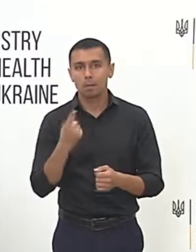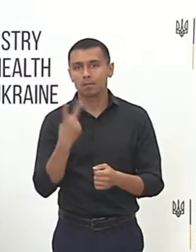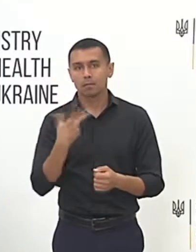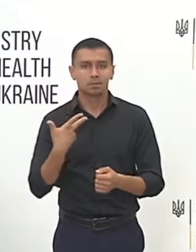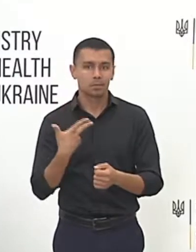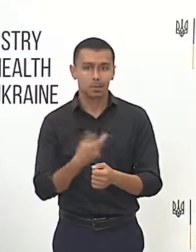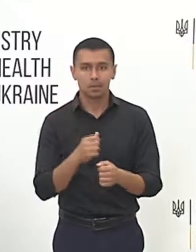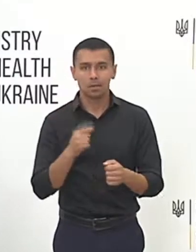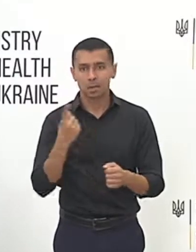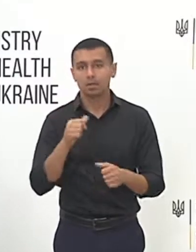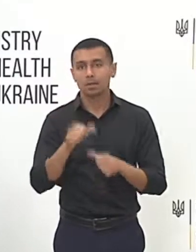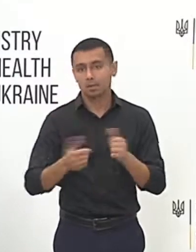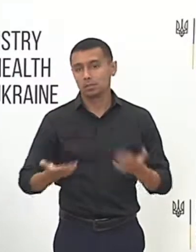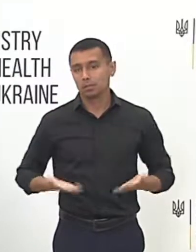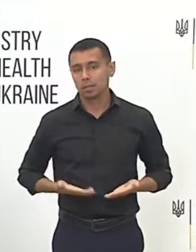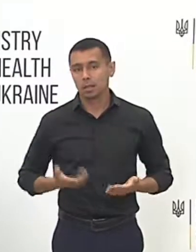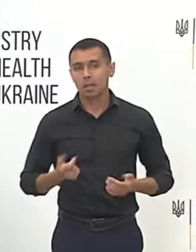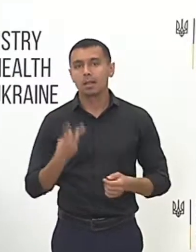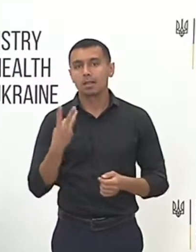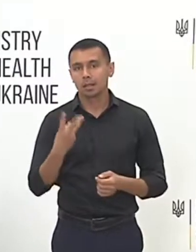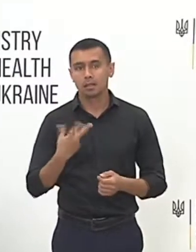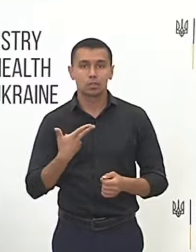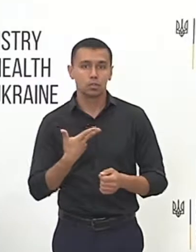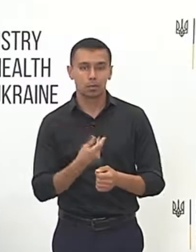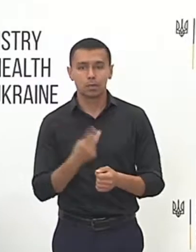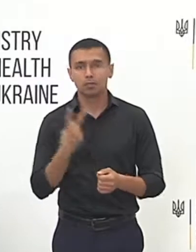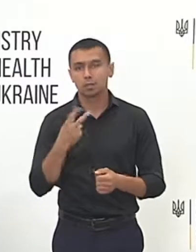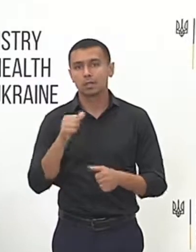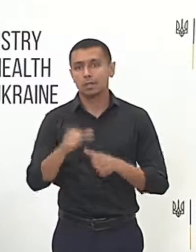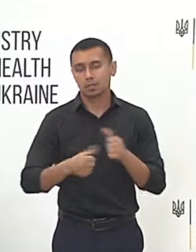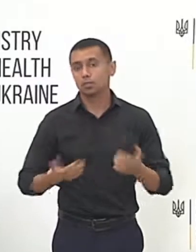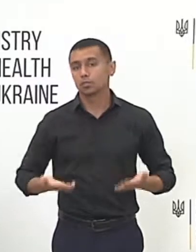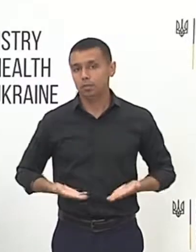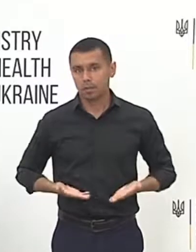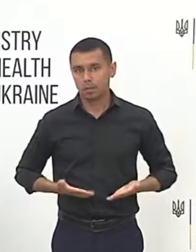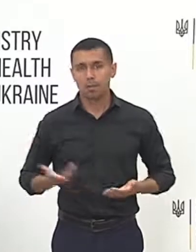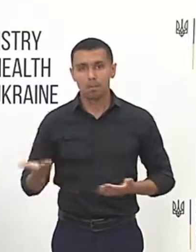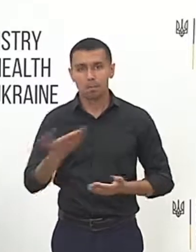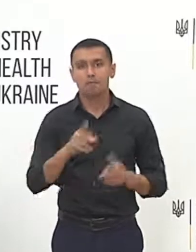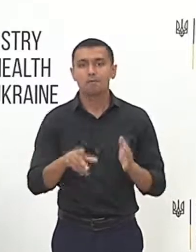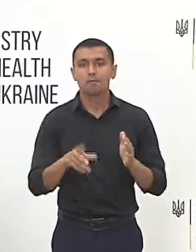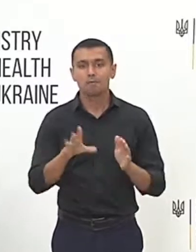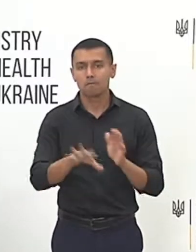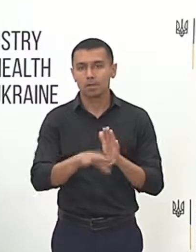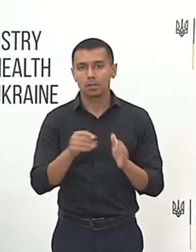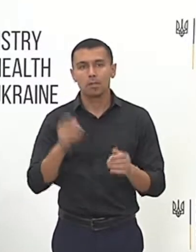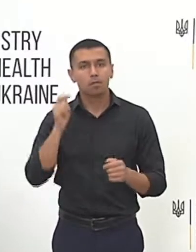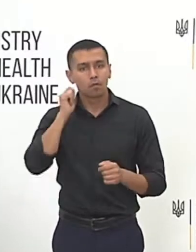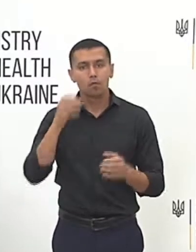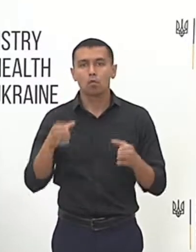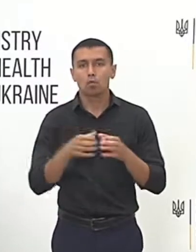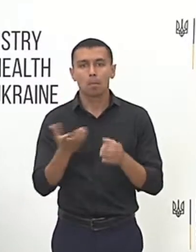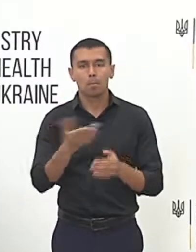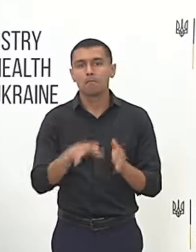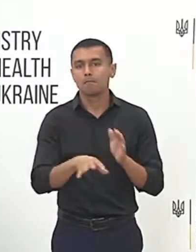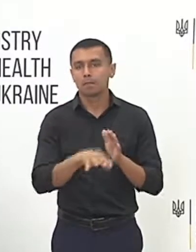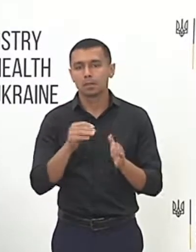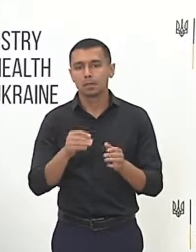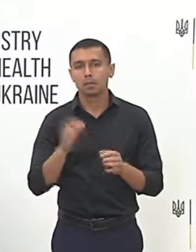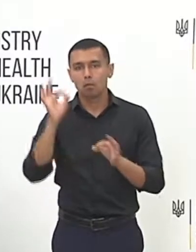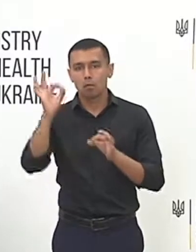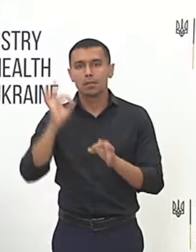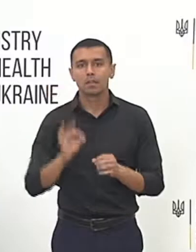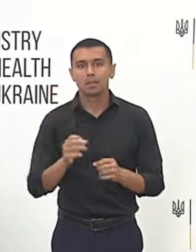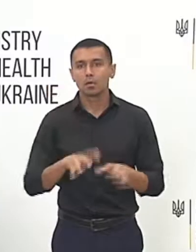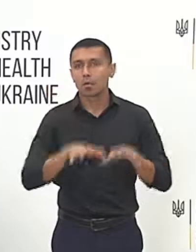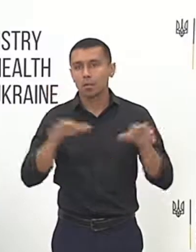два щеплення в перший рік життя і третє щеплення в другий рік життя. Ми визначили вікову групу, ми визначили коефіцієнт